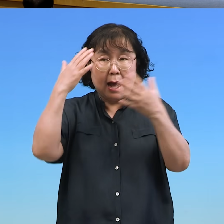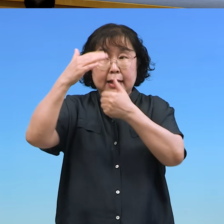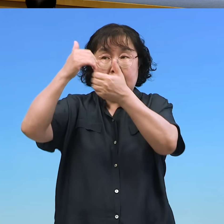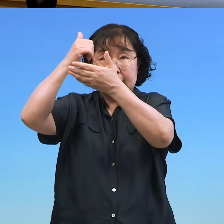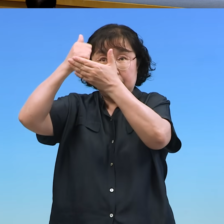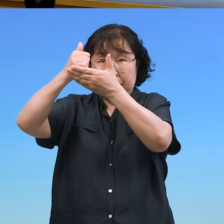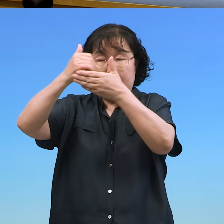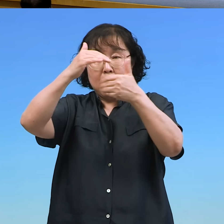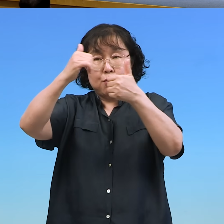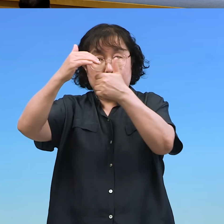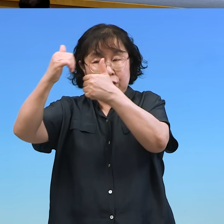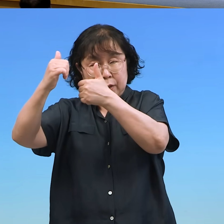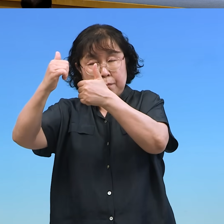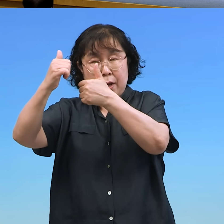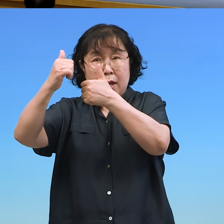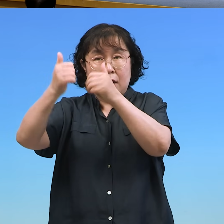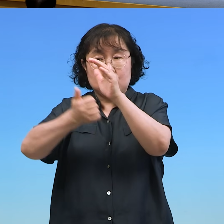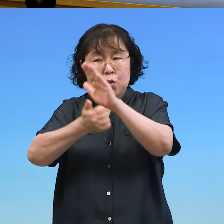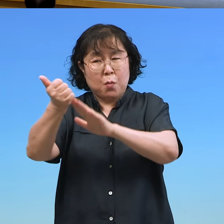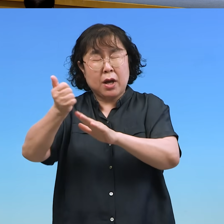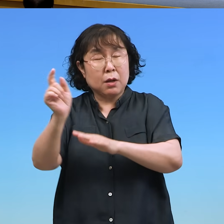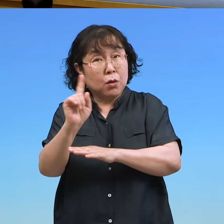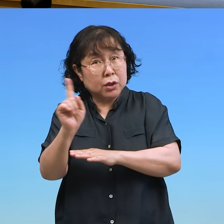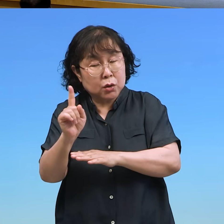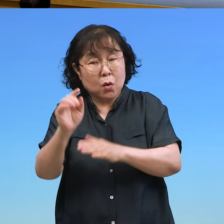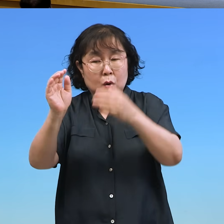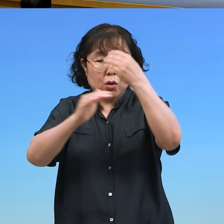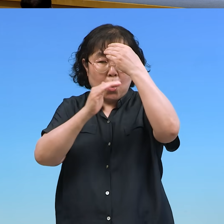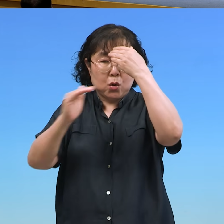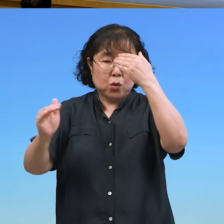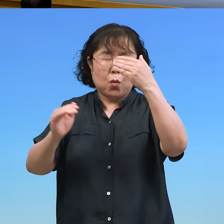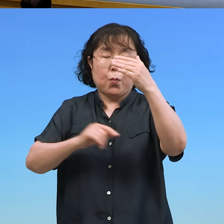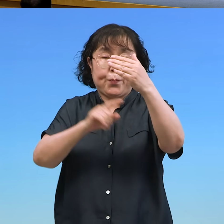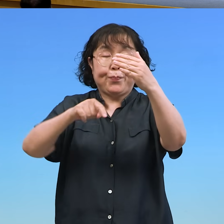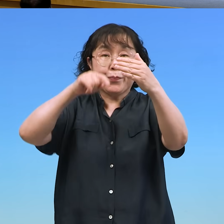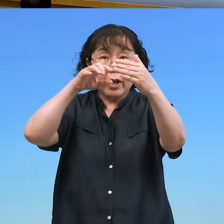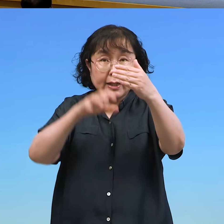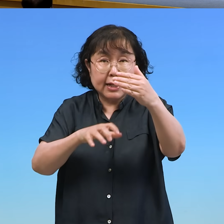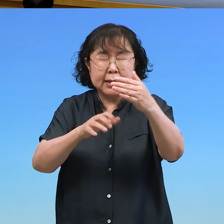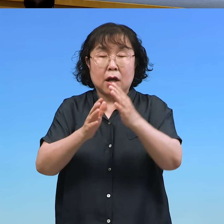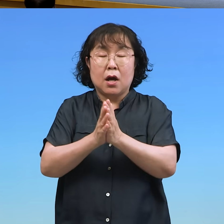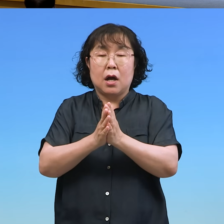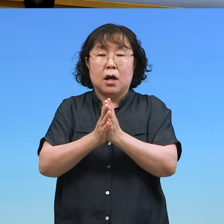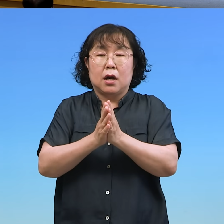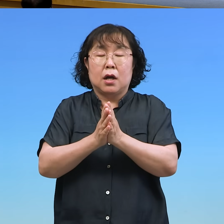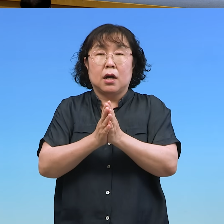그의 부르심의 소망이 무엇이며 성도 안에서 그 기업의 영광이